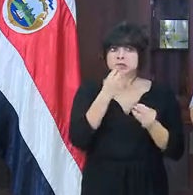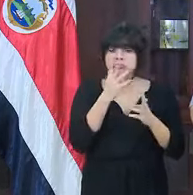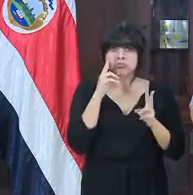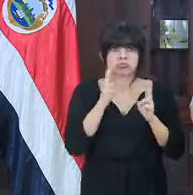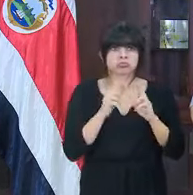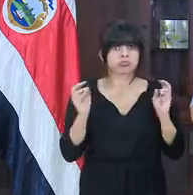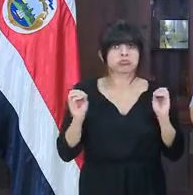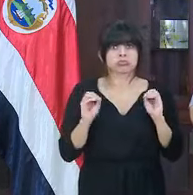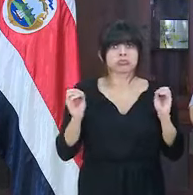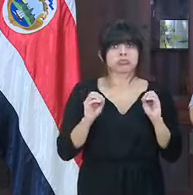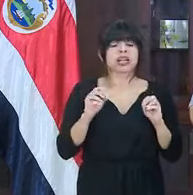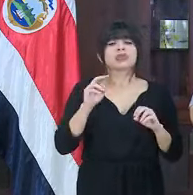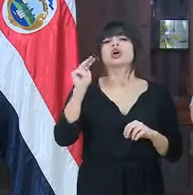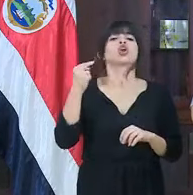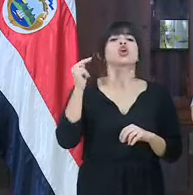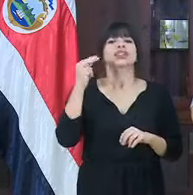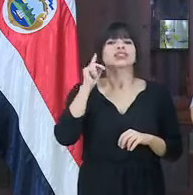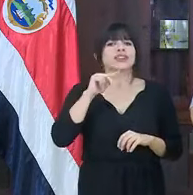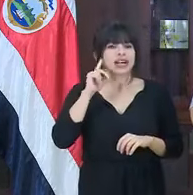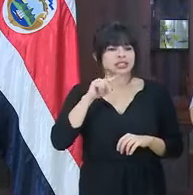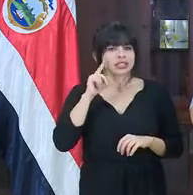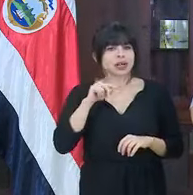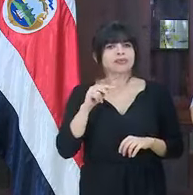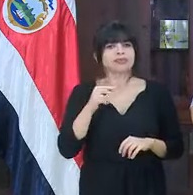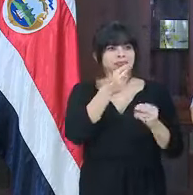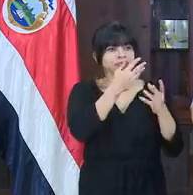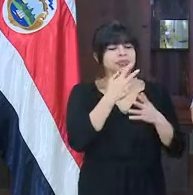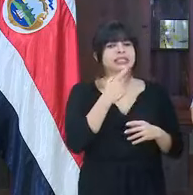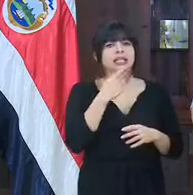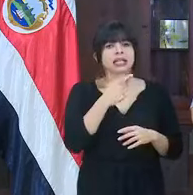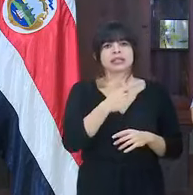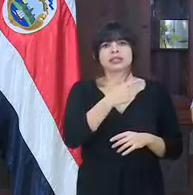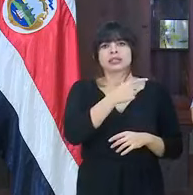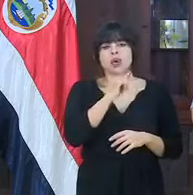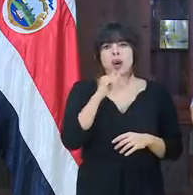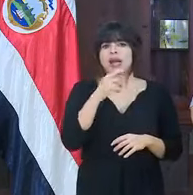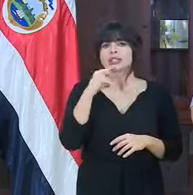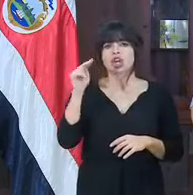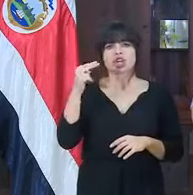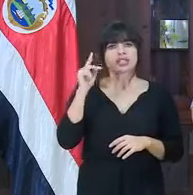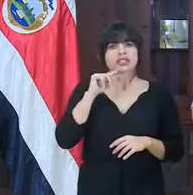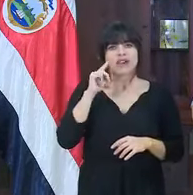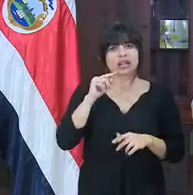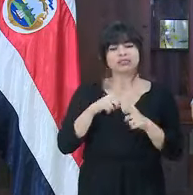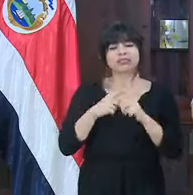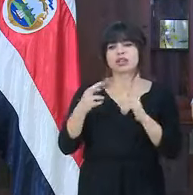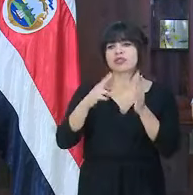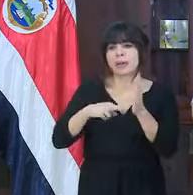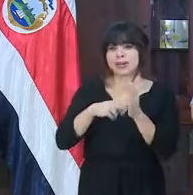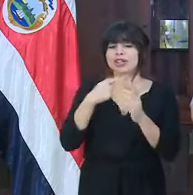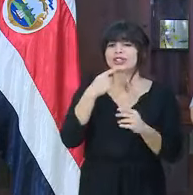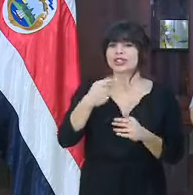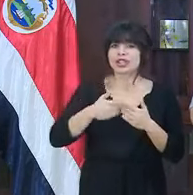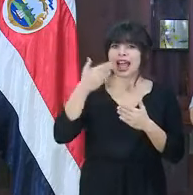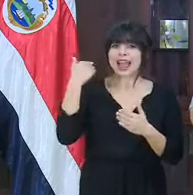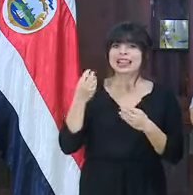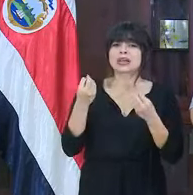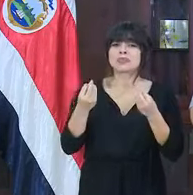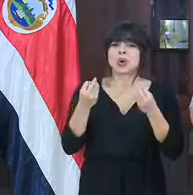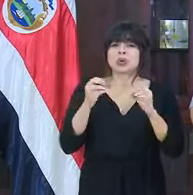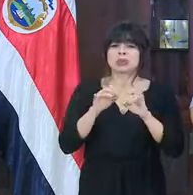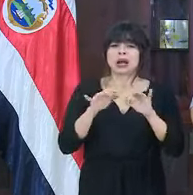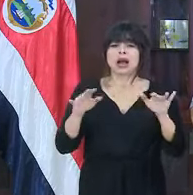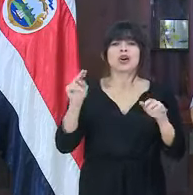conocimiento. Ah, es una noticia falsa, me informa don Juan Carlos. Entonces, les repito lo que les dije al principio, las noticias